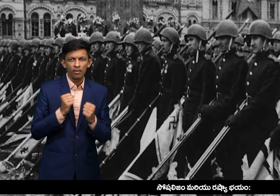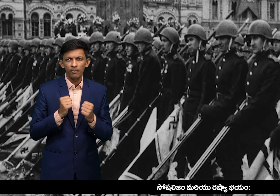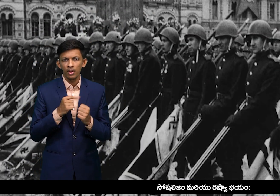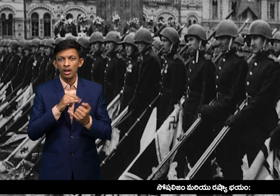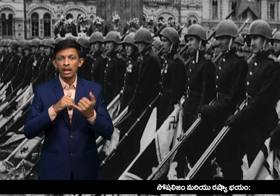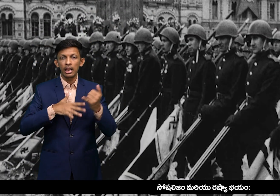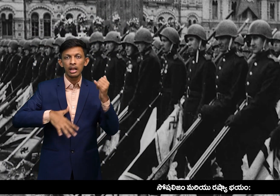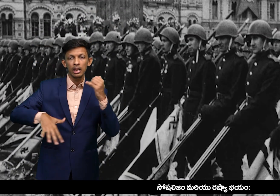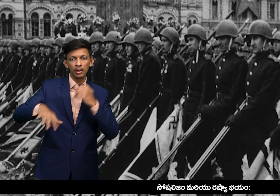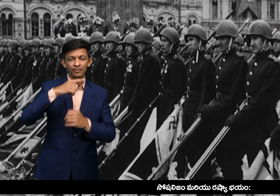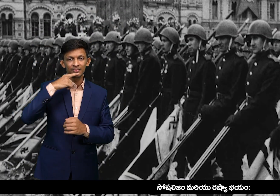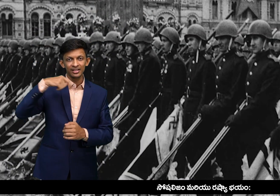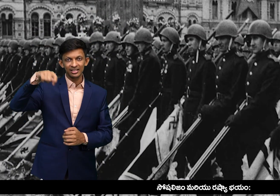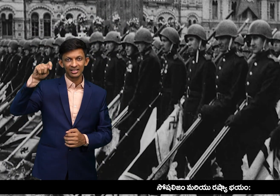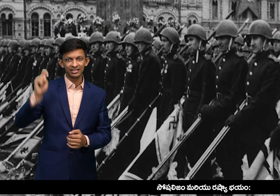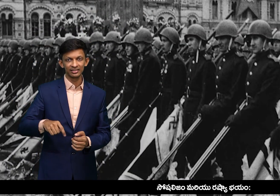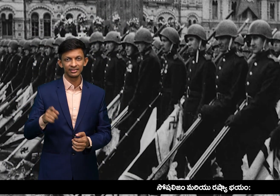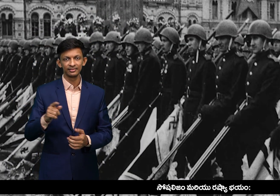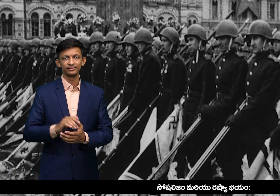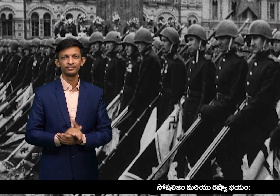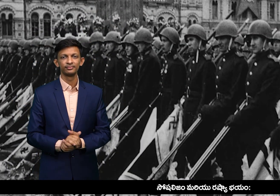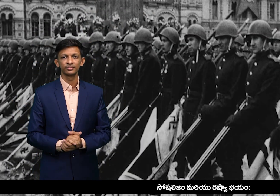సోషలిజం మరియు రష్యా భయం.